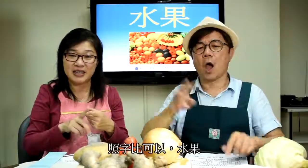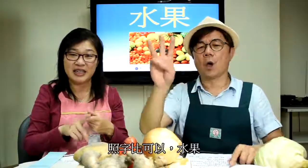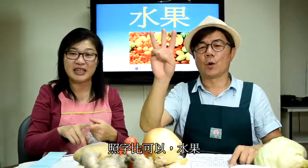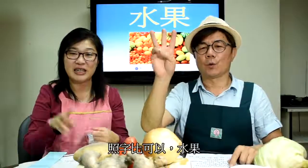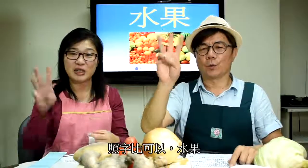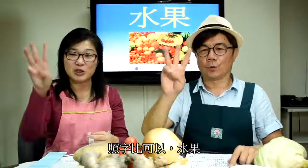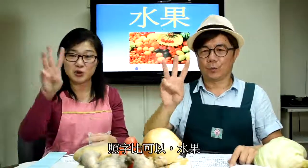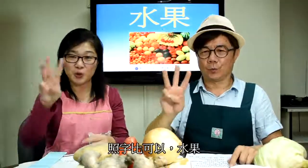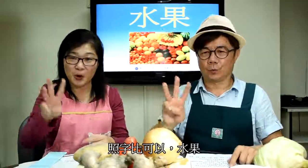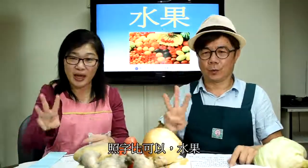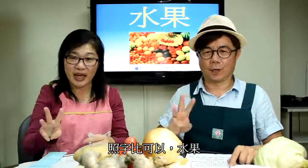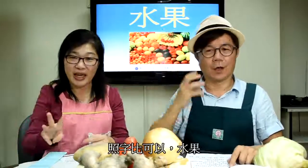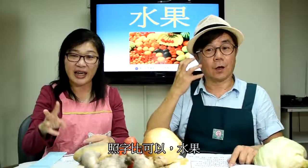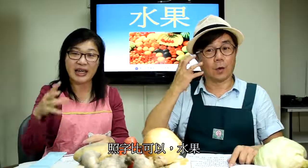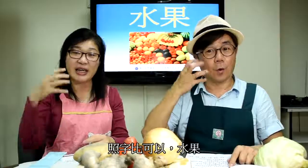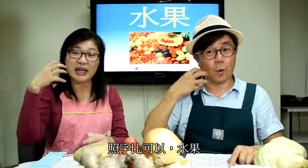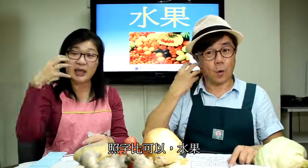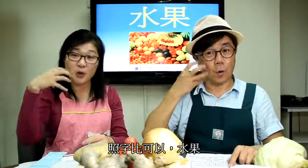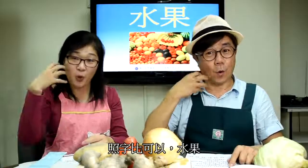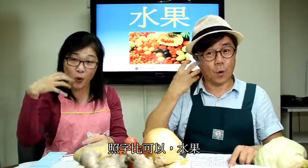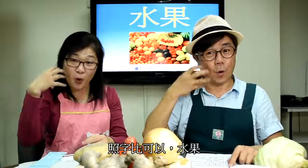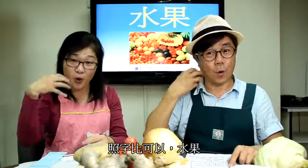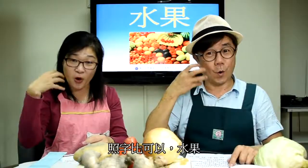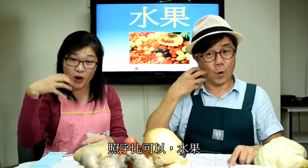以水果，